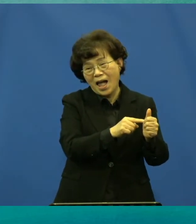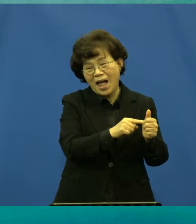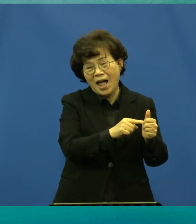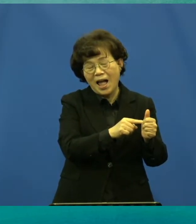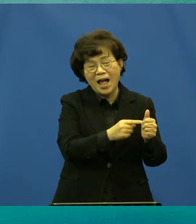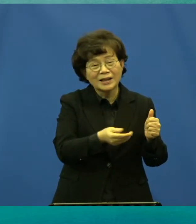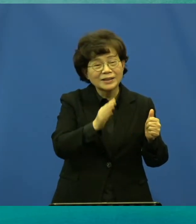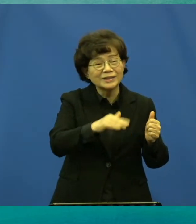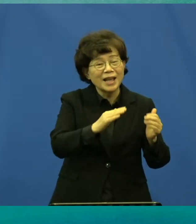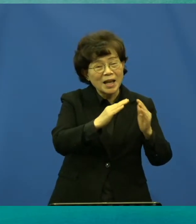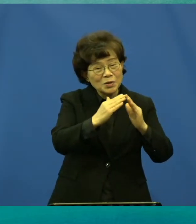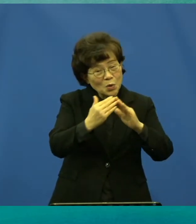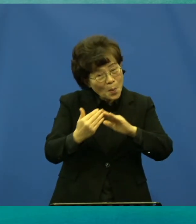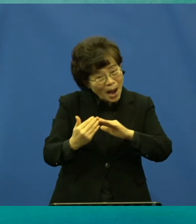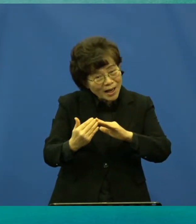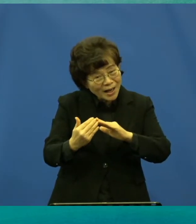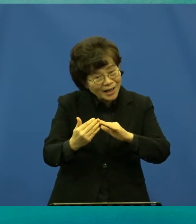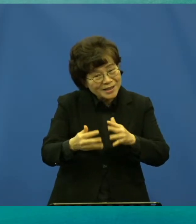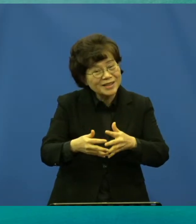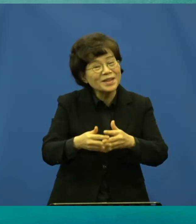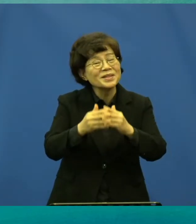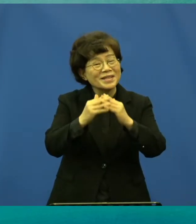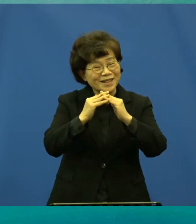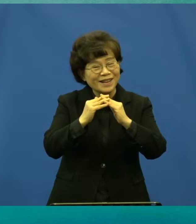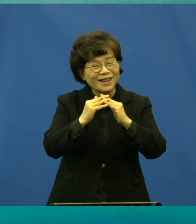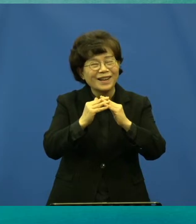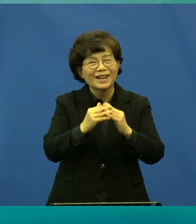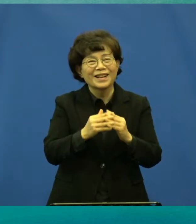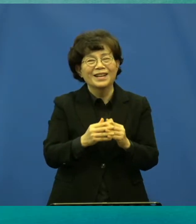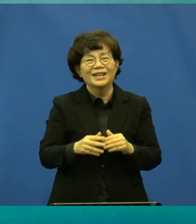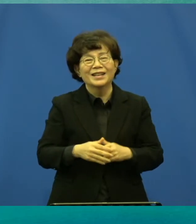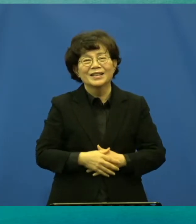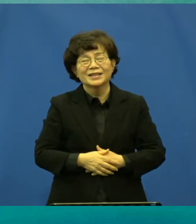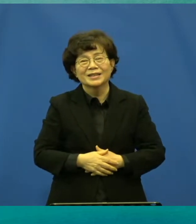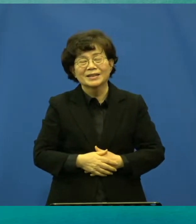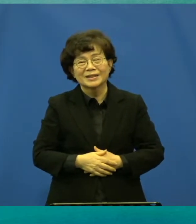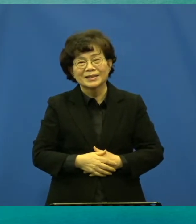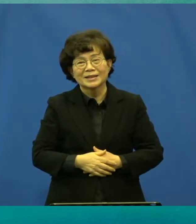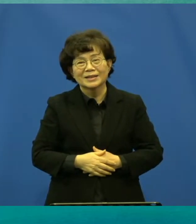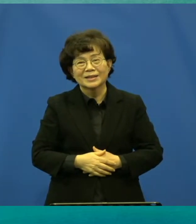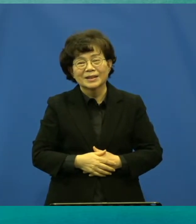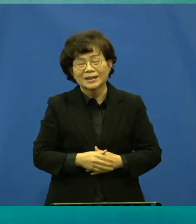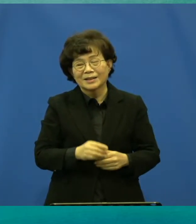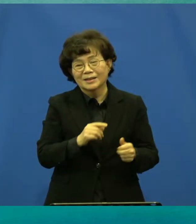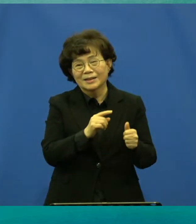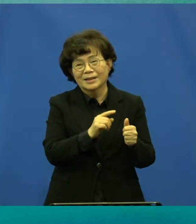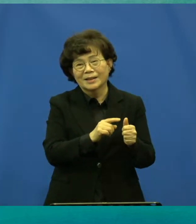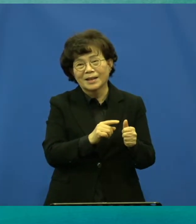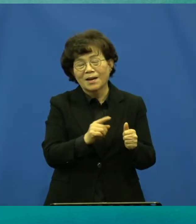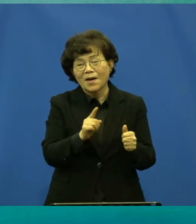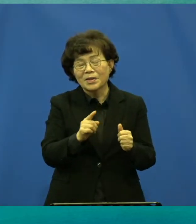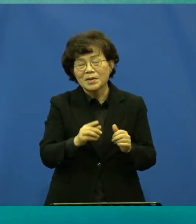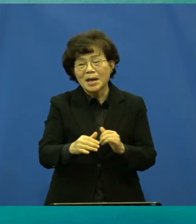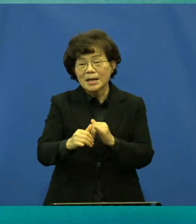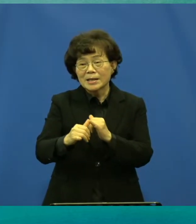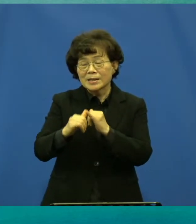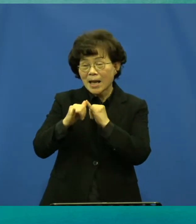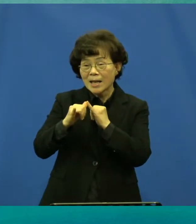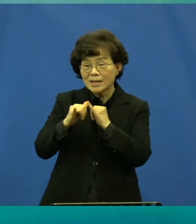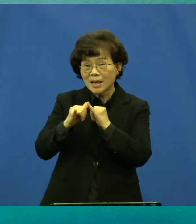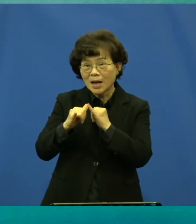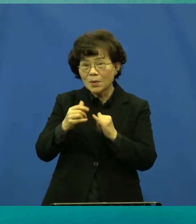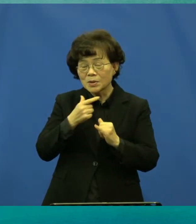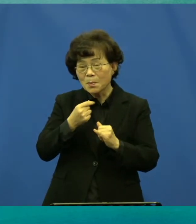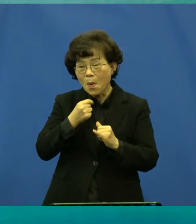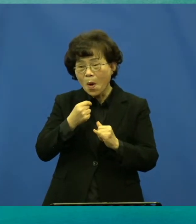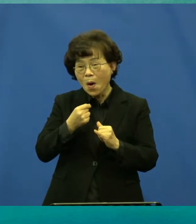그런데 지금 자기를 위하여 초막을 짓고 있습니다. 이건 마치 어떤 사람이 자살 소동을 벌이다가 갑자기